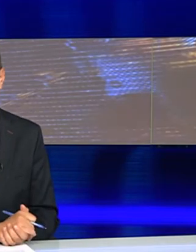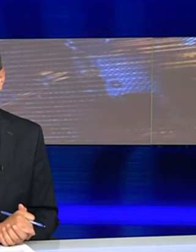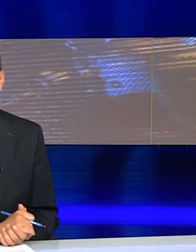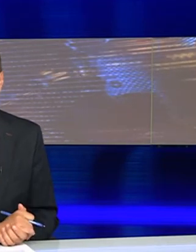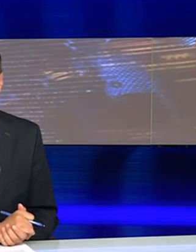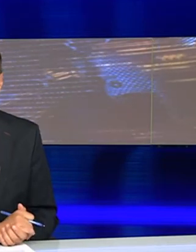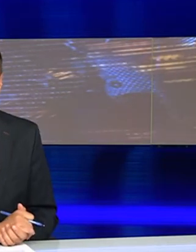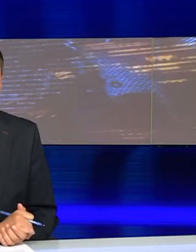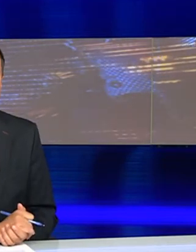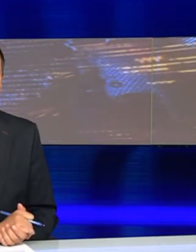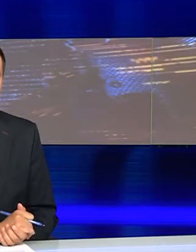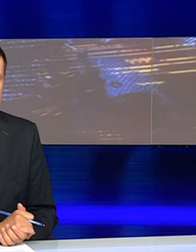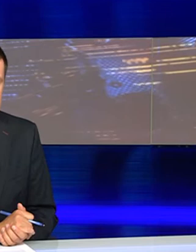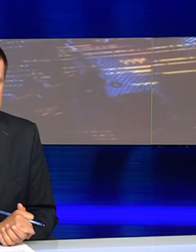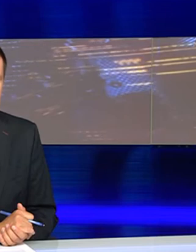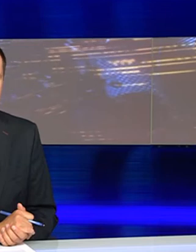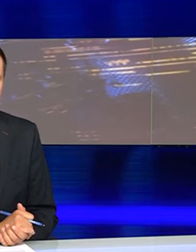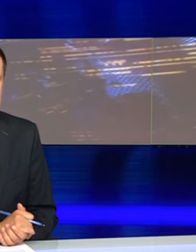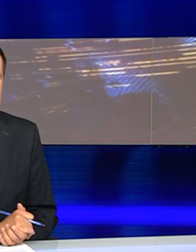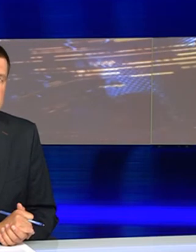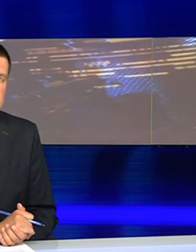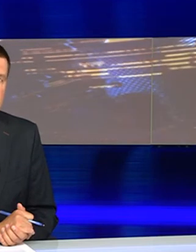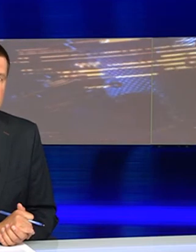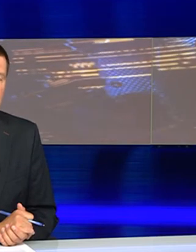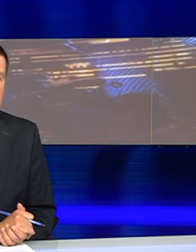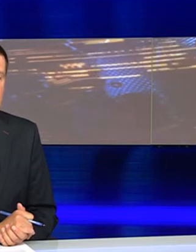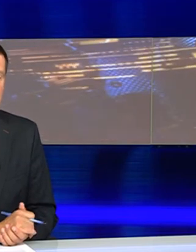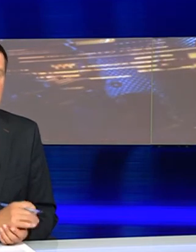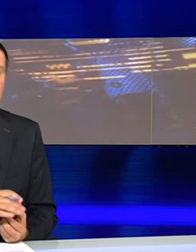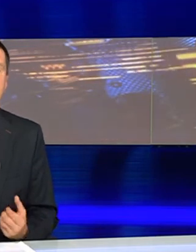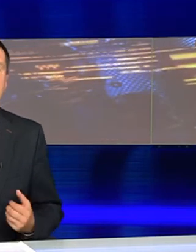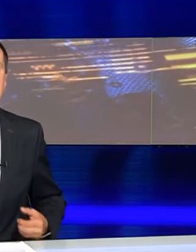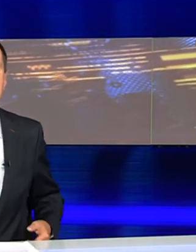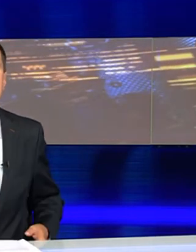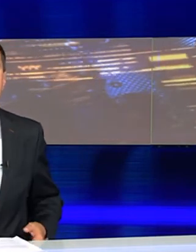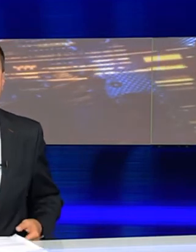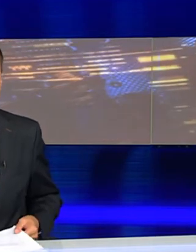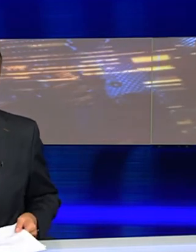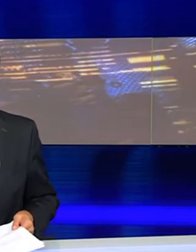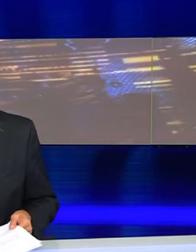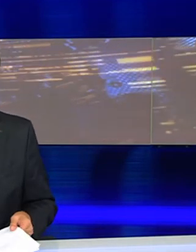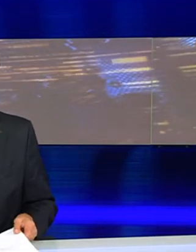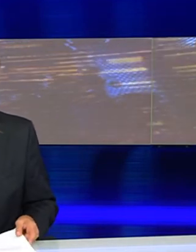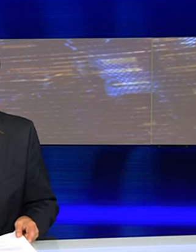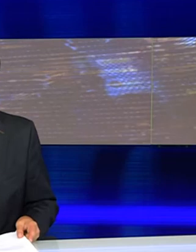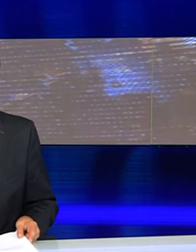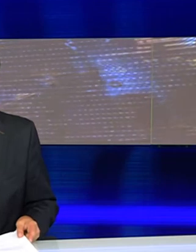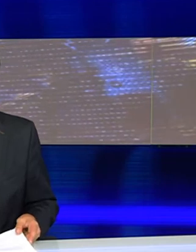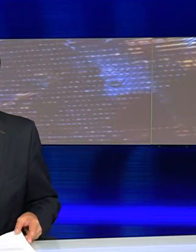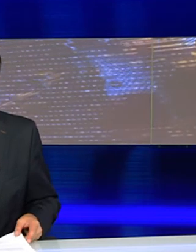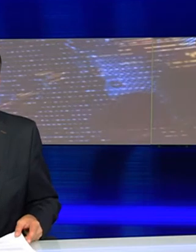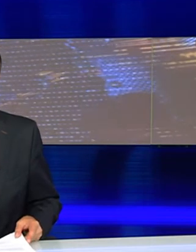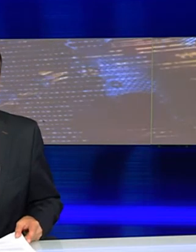18 серпня відомо про 94 436 людей, які мали позитивні результати тесту на